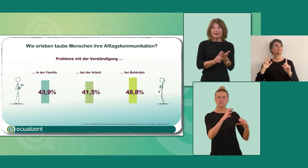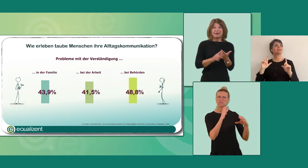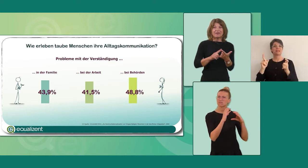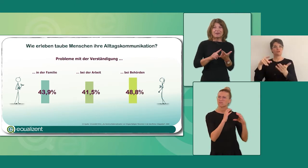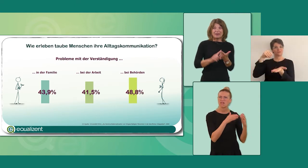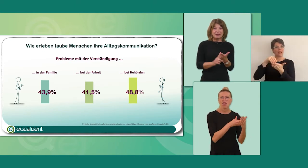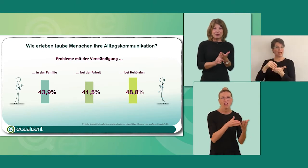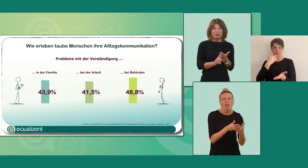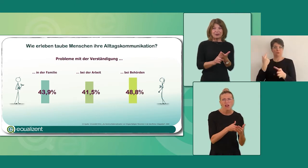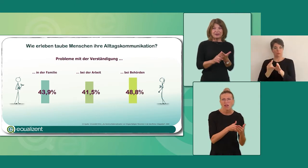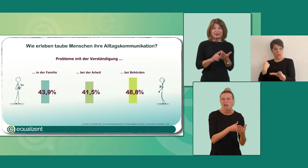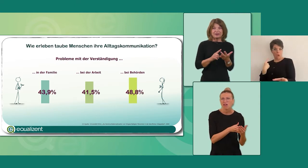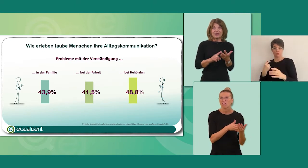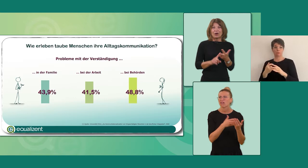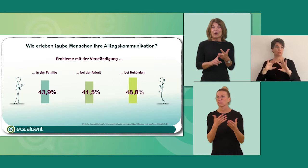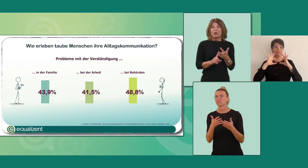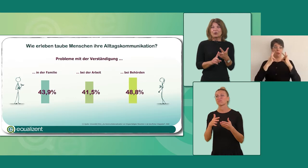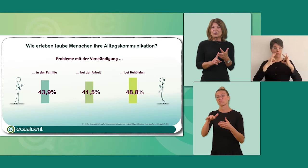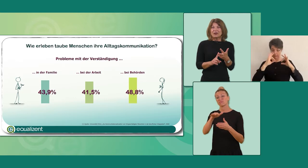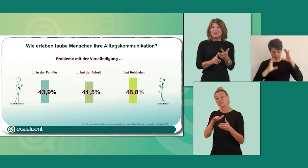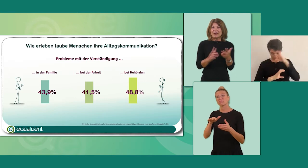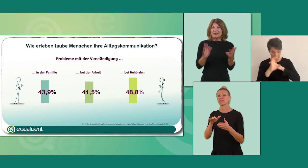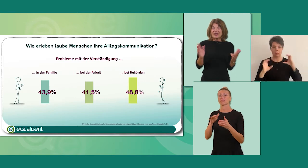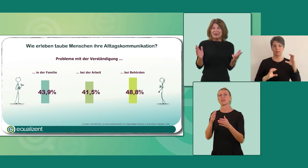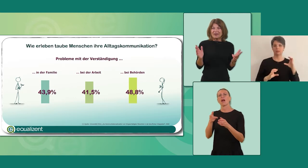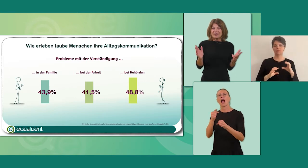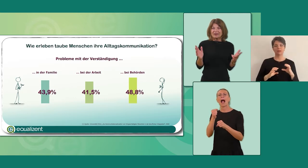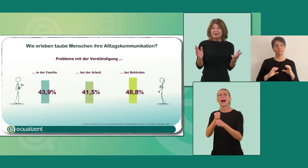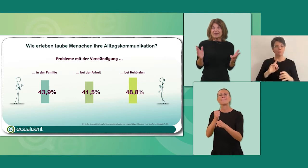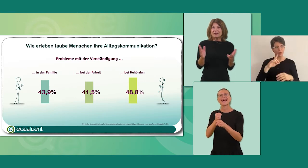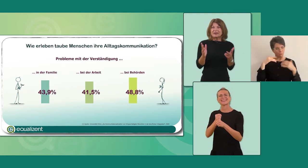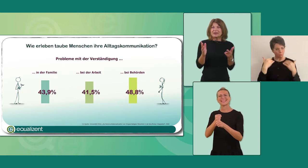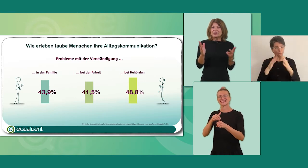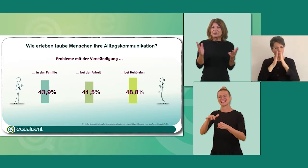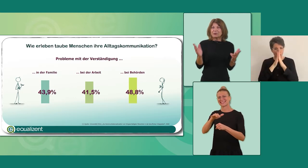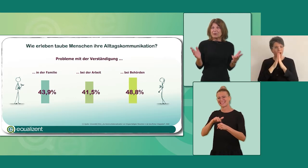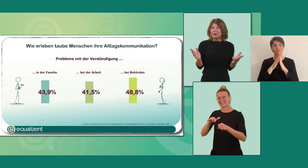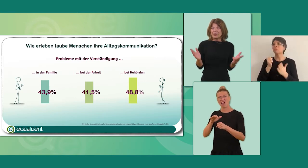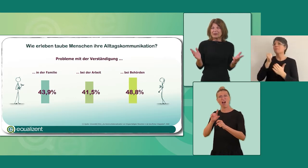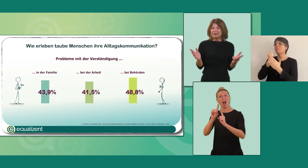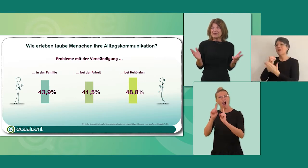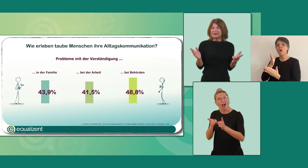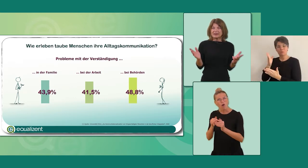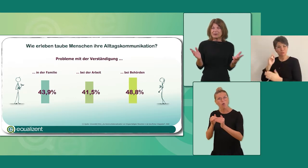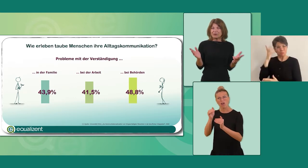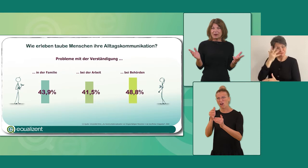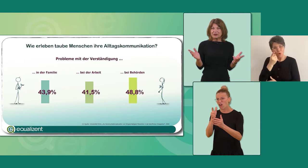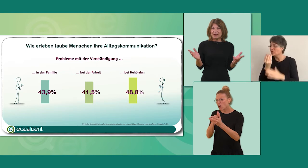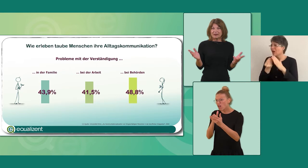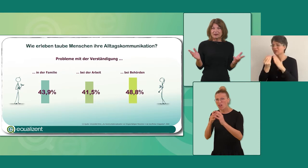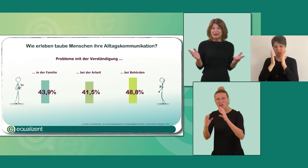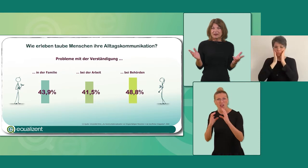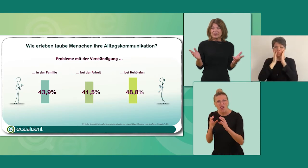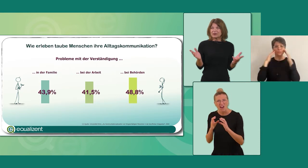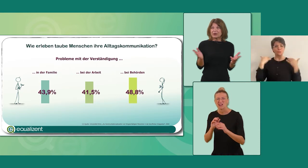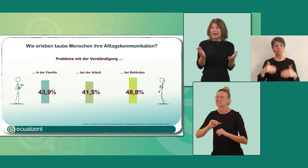Schwierigkeiten, in der Familie zu kommunizieren. Und wie extrem ist denn das in der Situation bei Behörden, wenn man sich das einmal